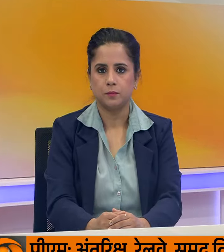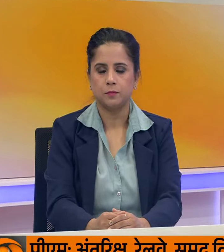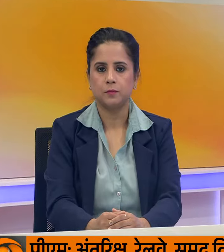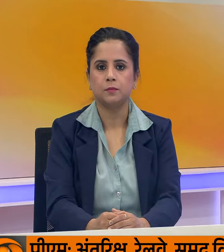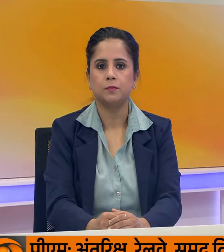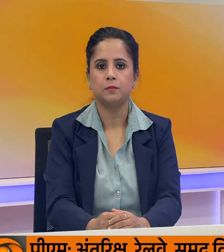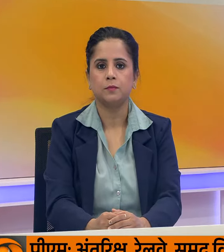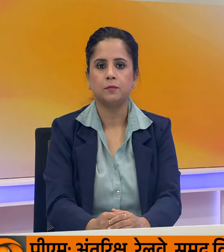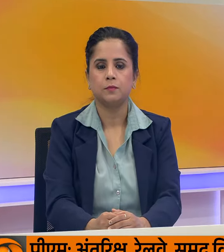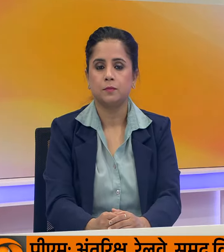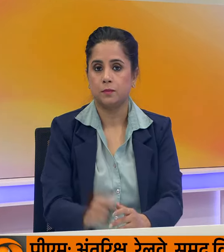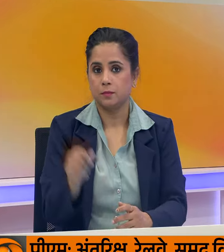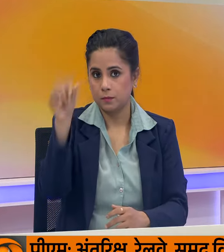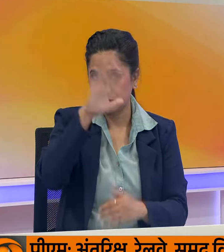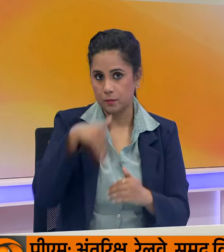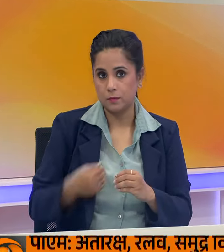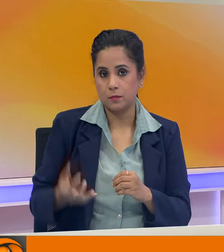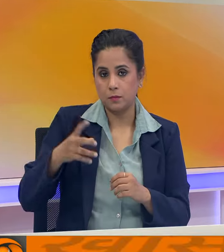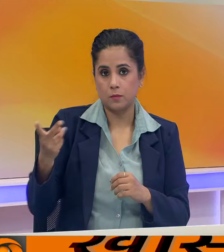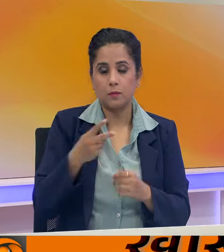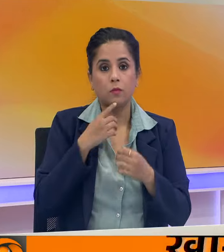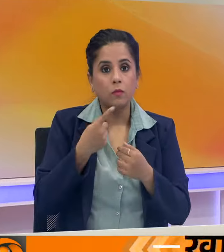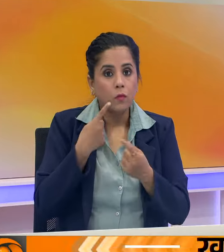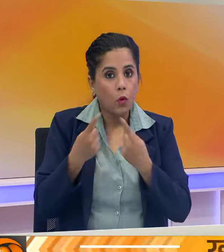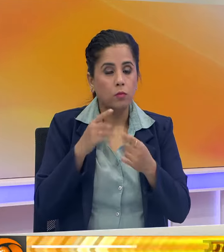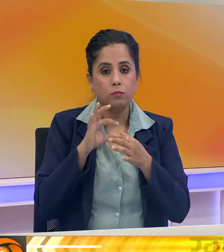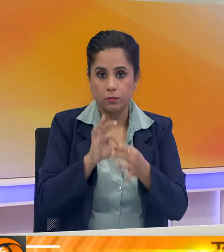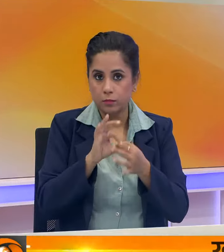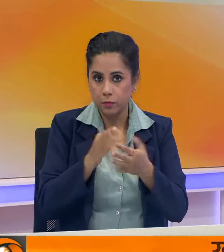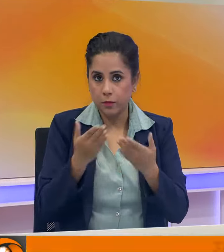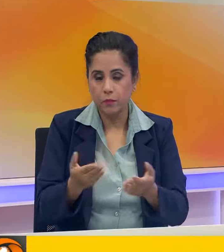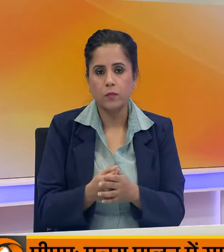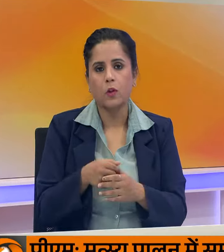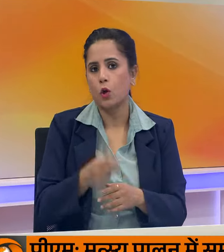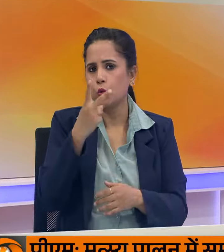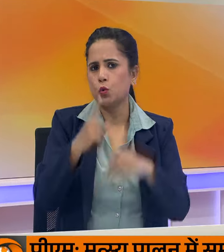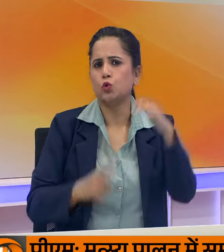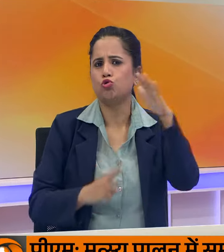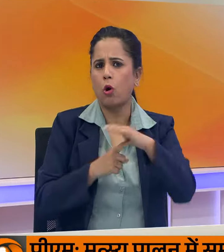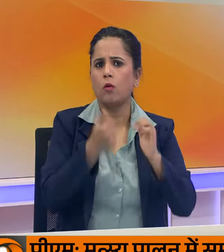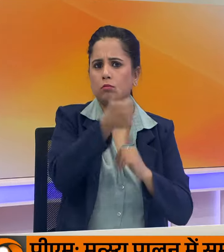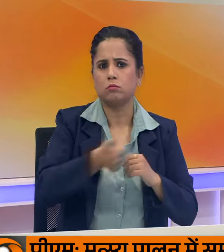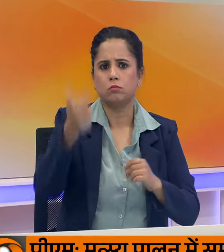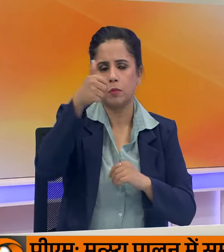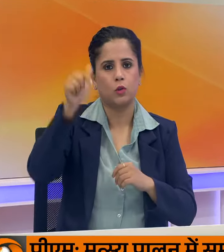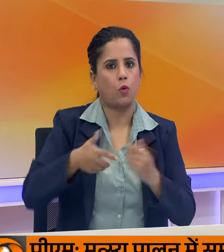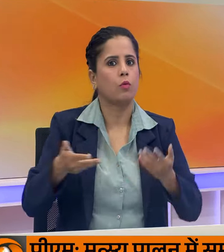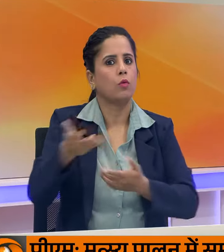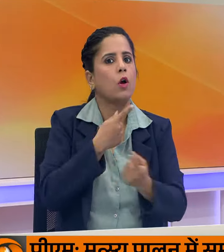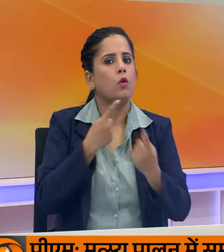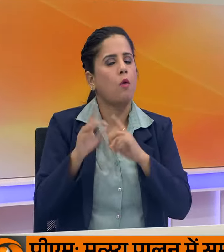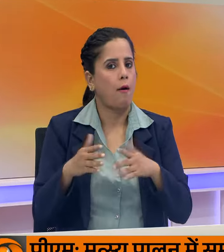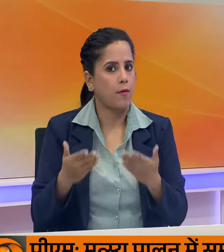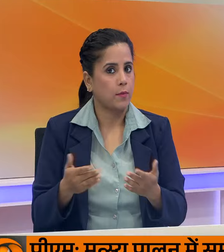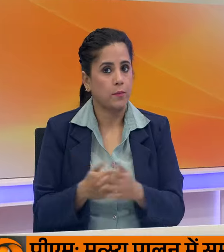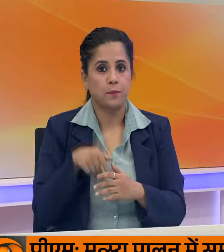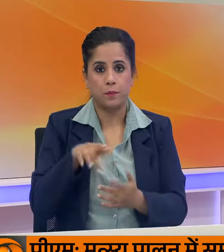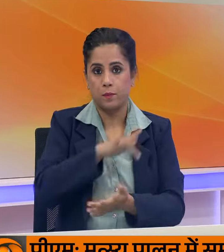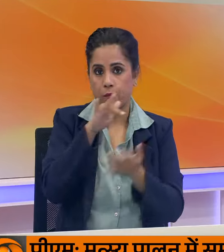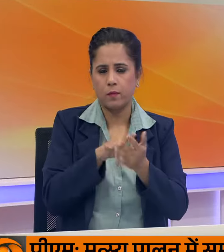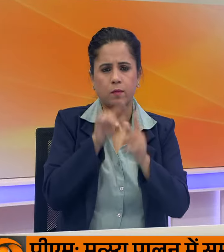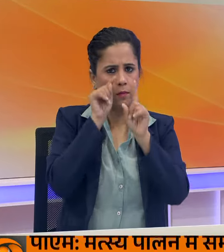जताई भारत बांग्लादेश की वा दो शीर्ष नेताओं की आज की वार्ता में जो केंद्र